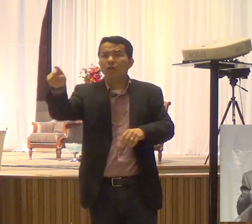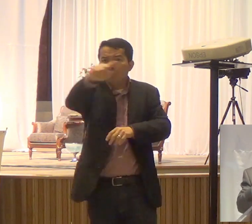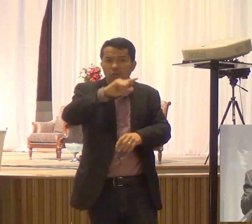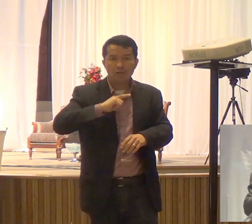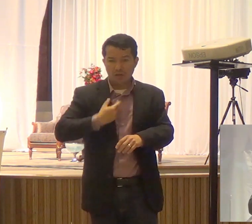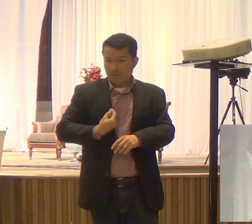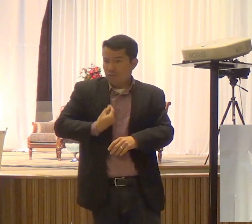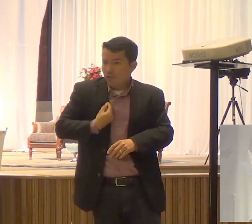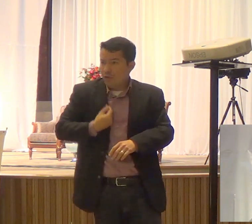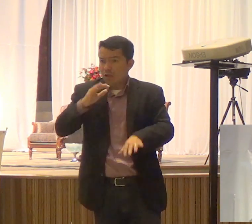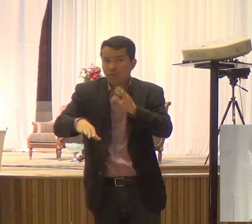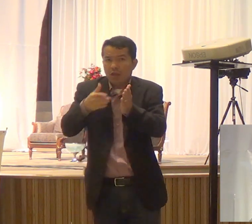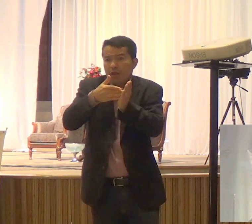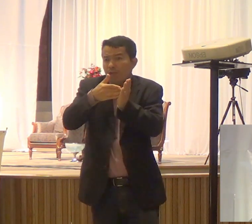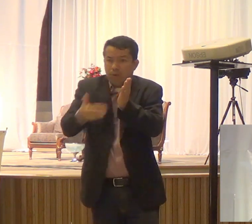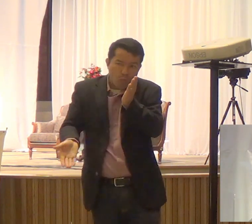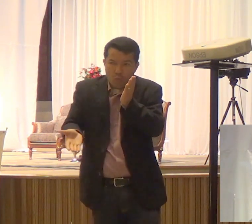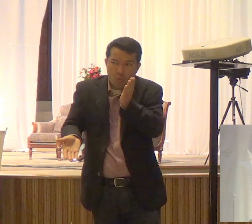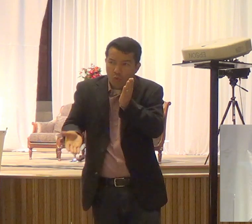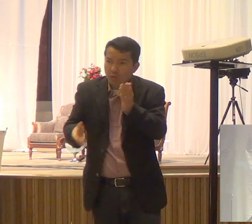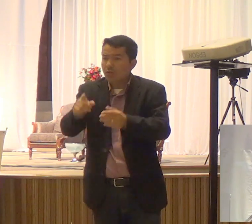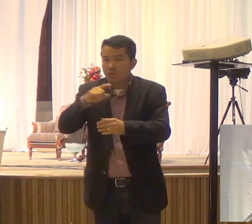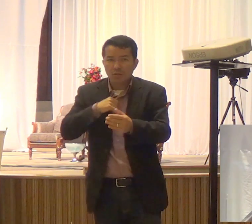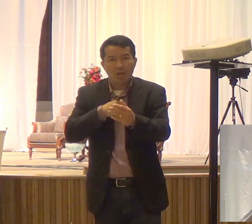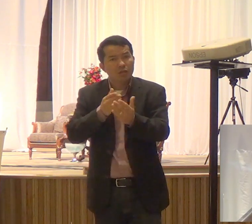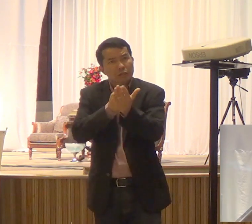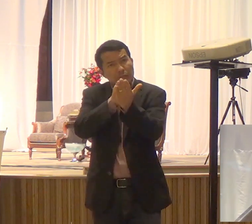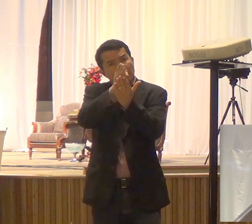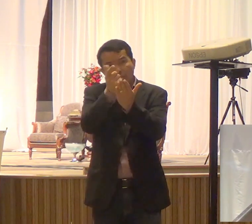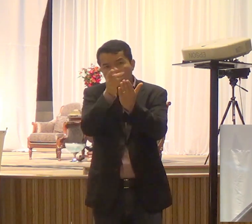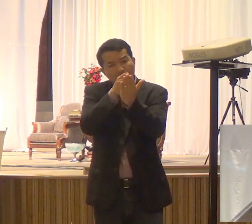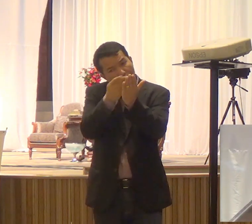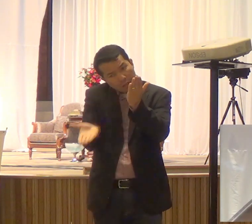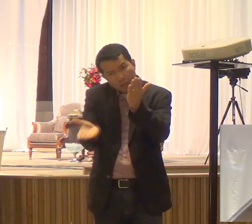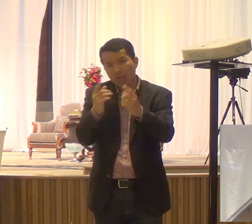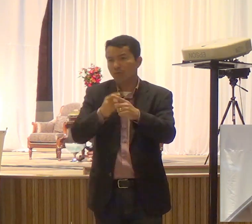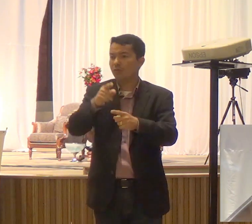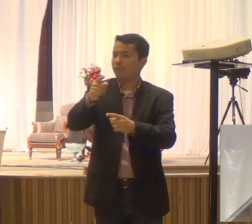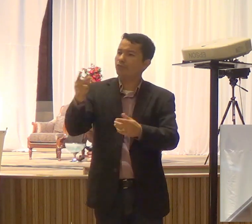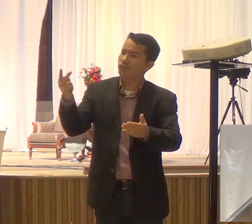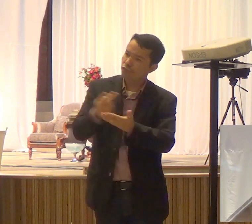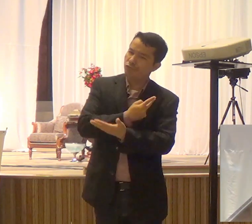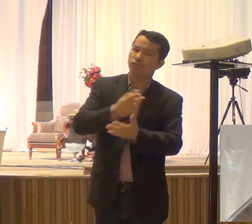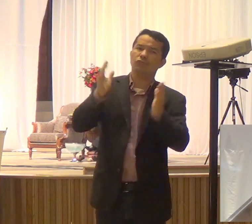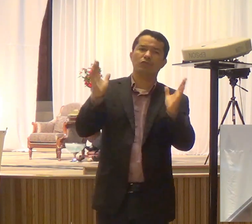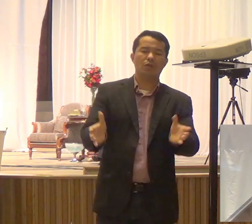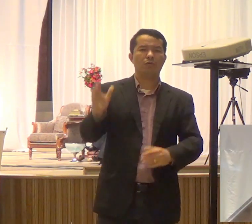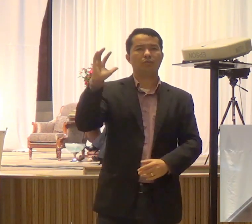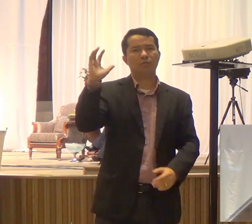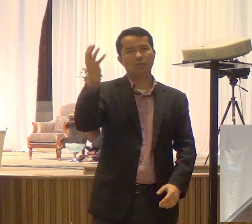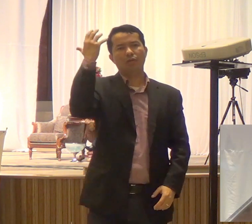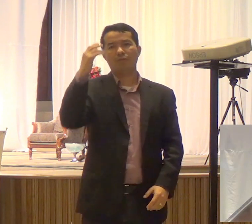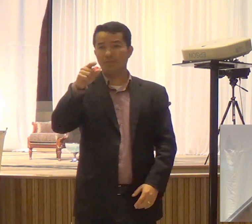da vida se apresentem nesses momentos e nos levem às chamuscas da vida. Sabe,